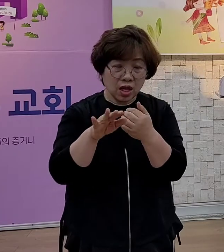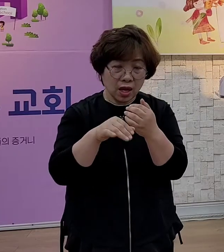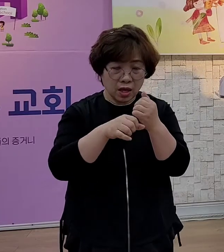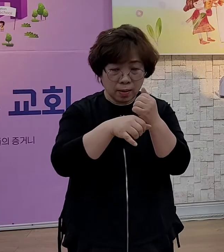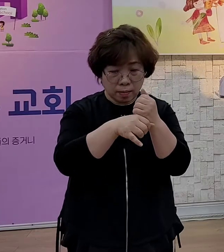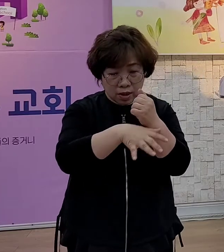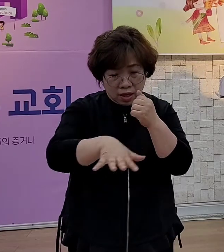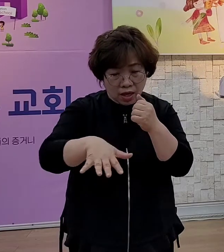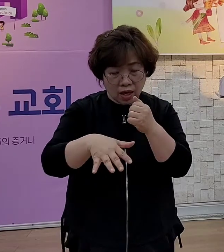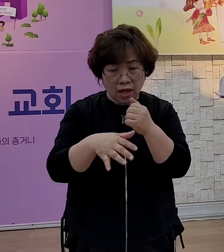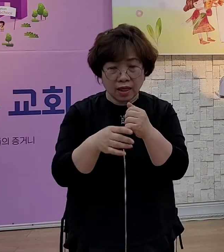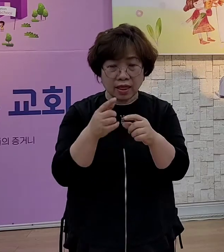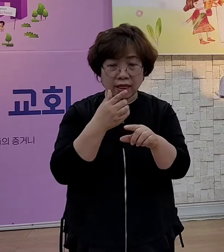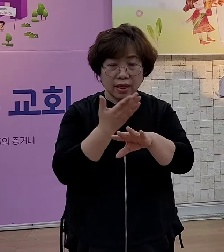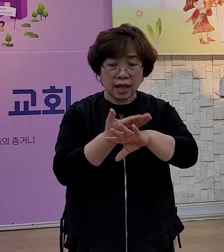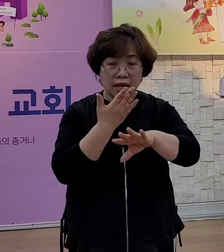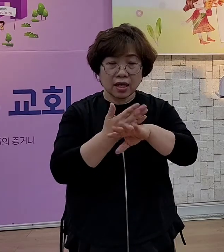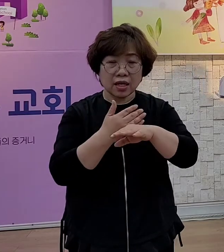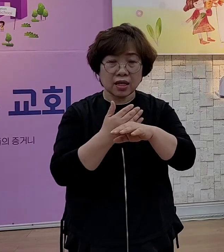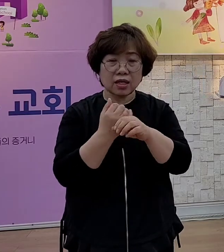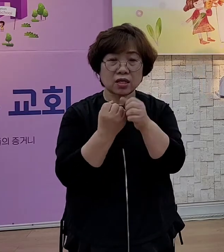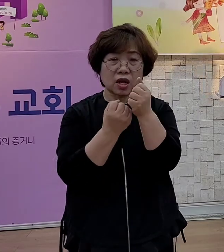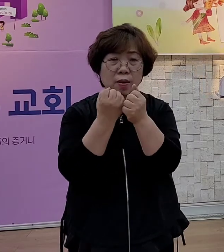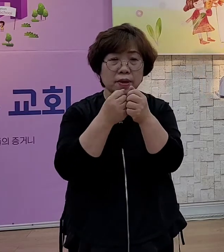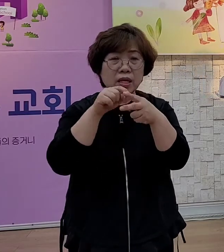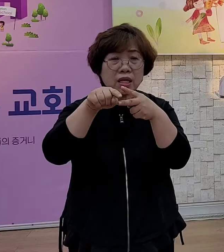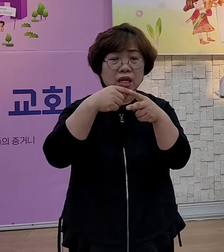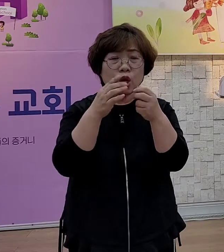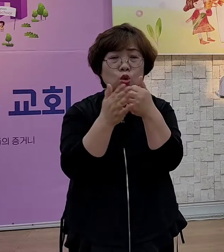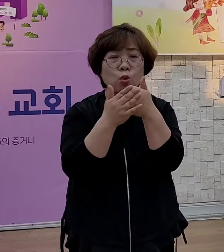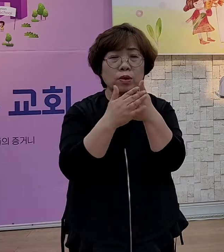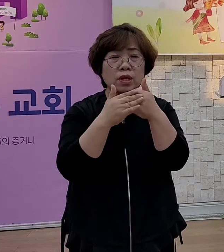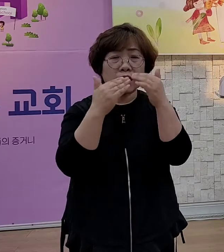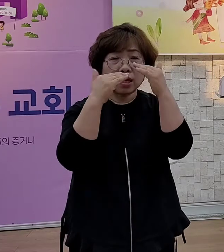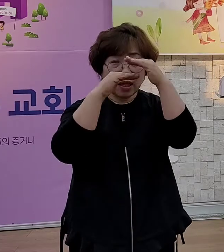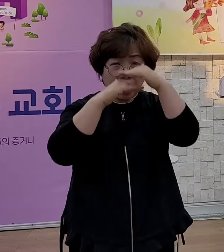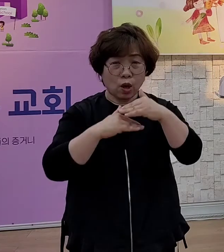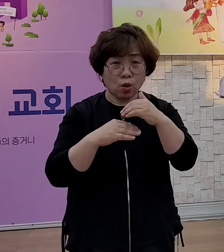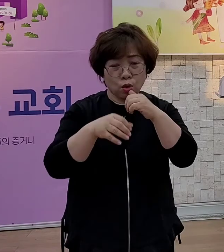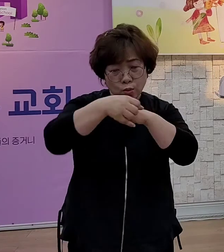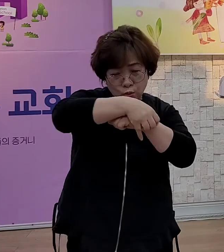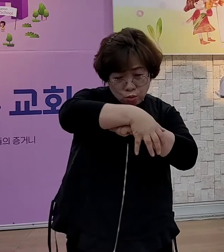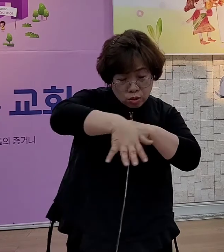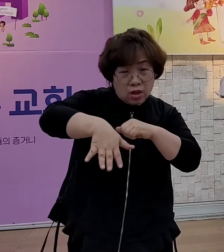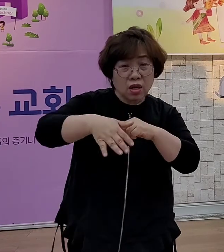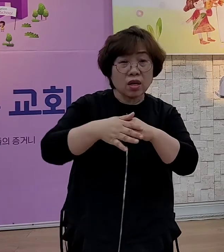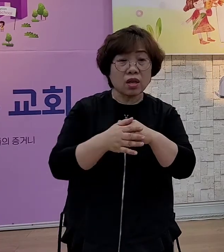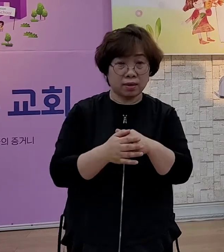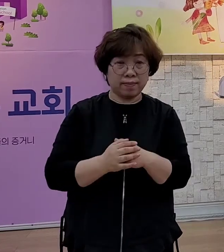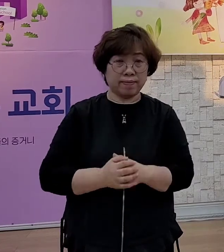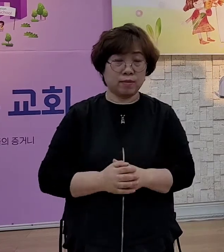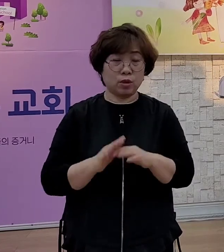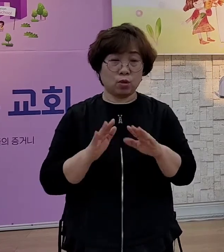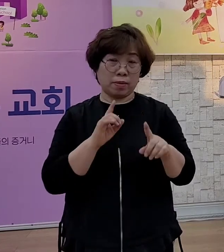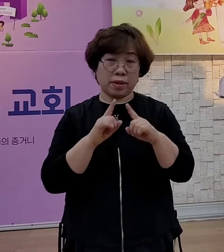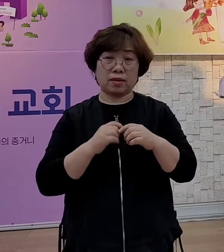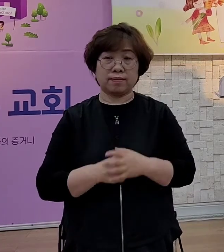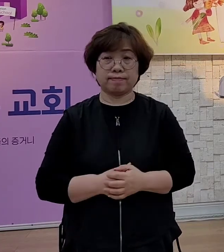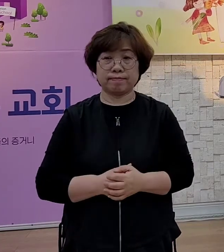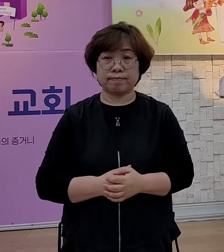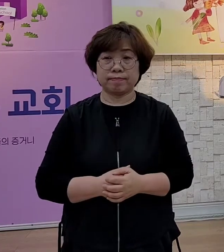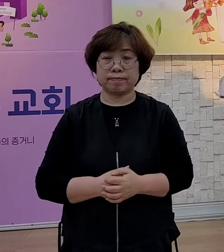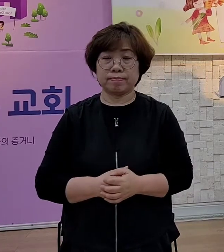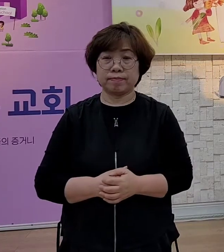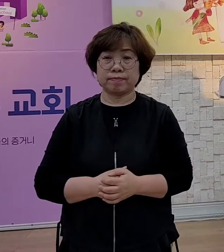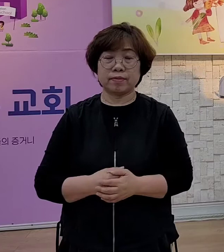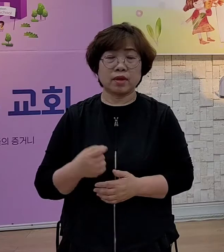것입니다. 여기서 여러분 첫 번째 오늘 주제 듣는다, 듣기는 속히 하라 그랬잖아요.